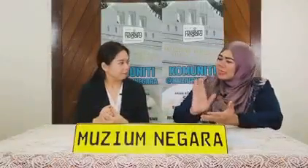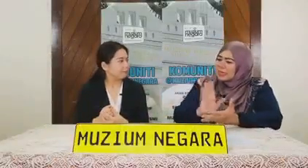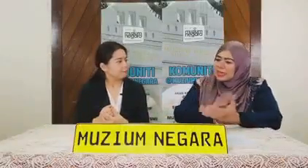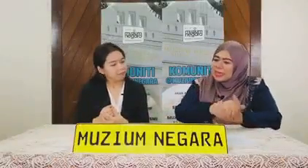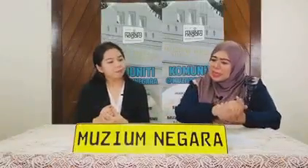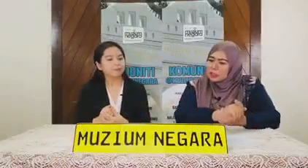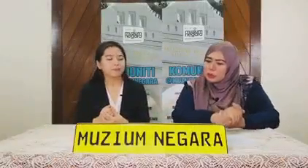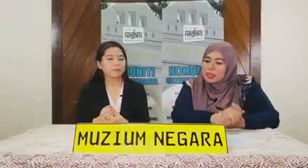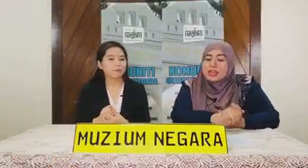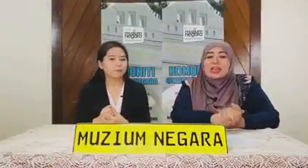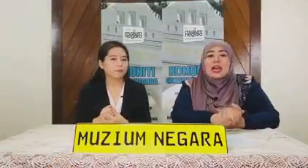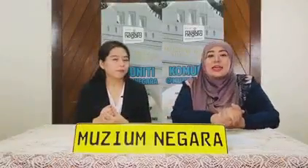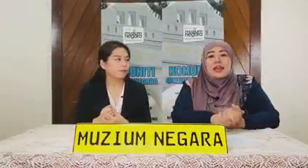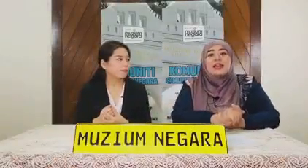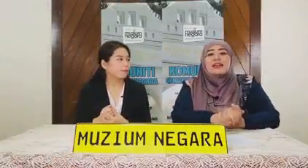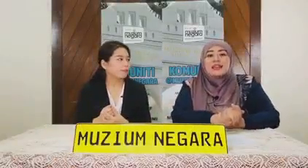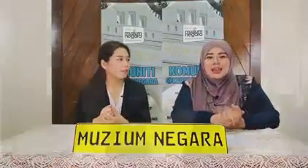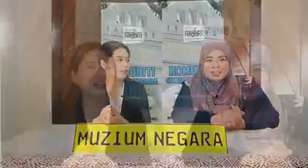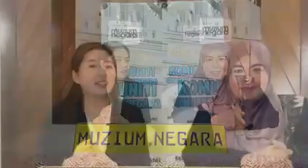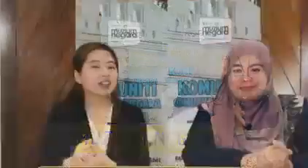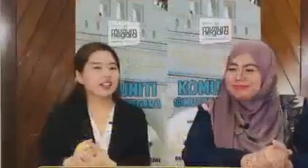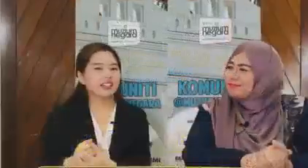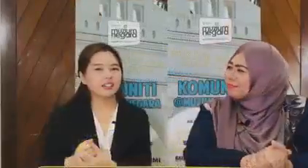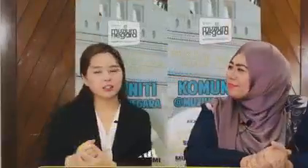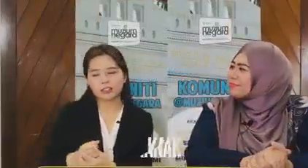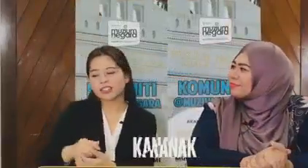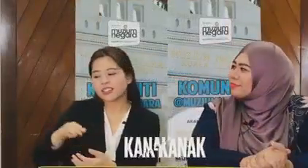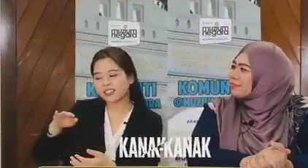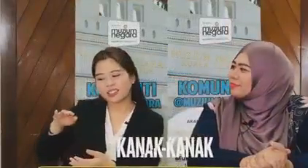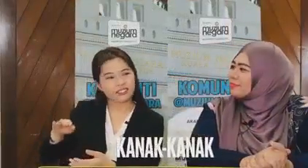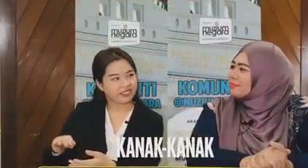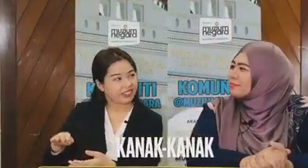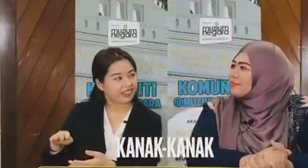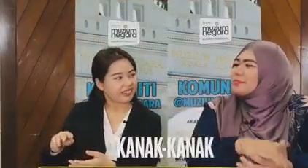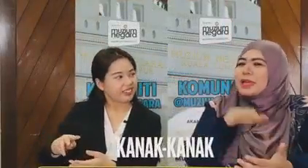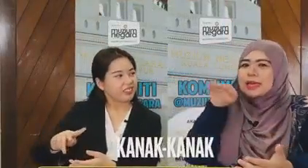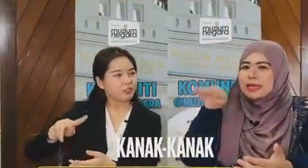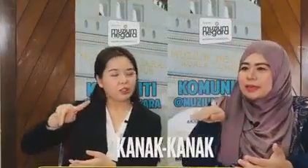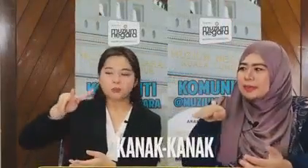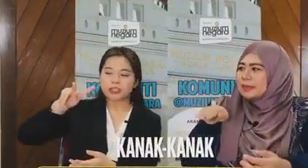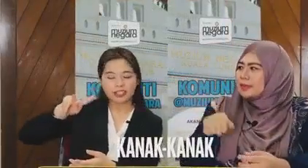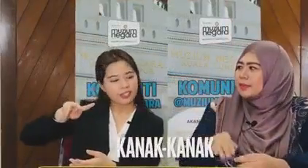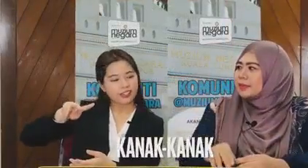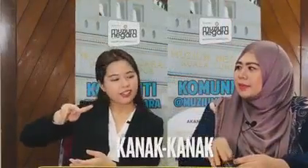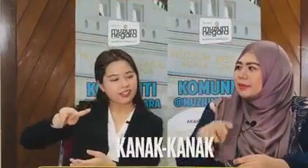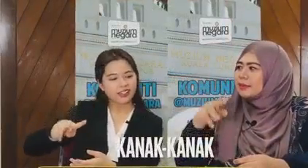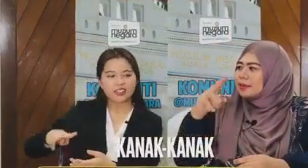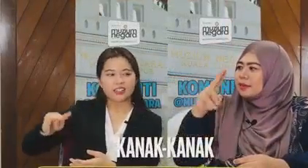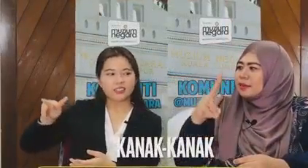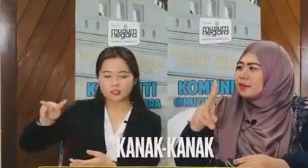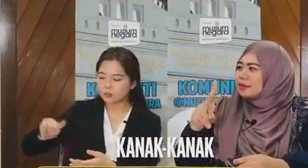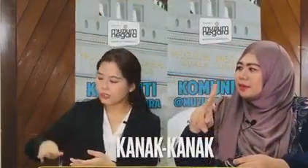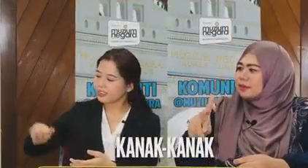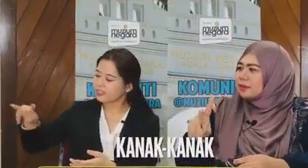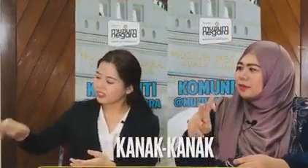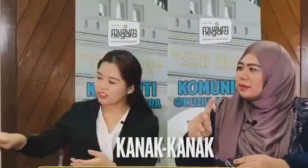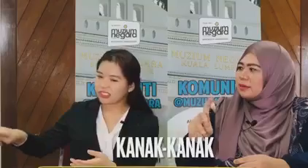sediakan iaitu kanak-kanak. Kanak-kanak. Kita kan kanak-kanak rendah. So, kita buat K. Lepas tu, 1, 2. Ada